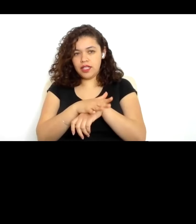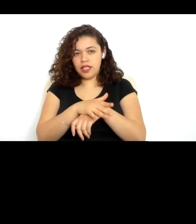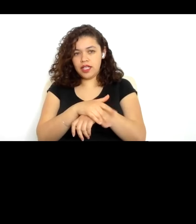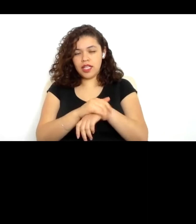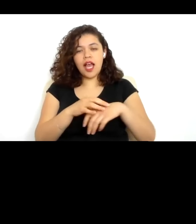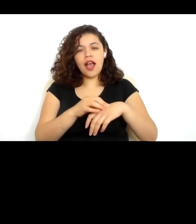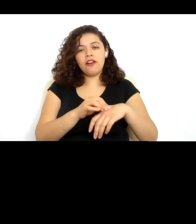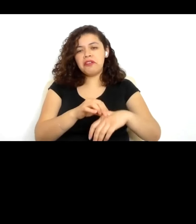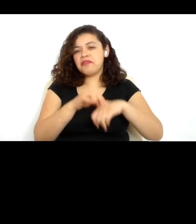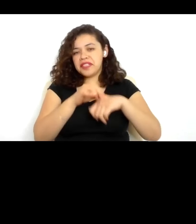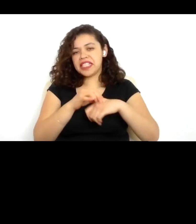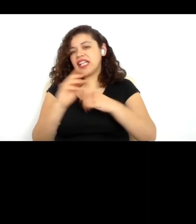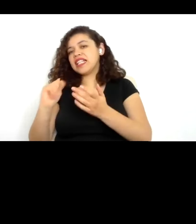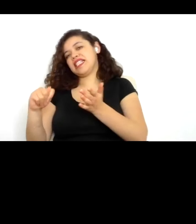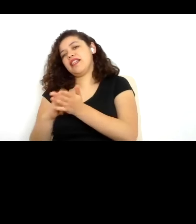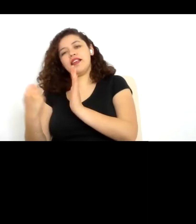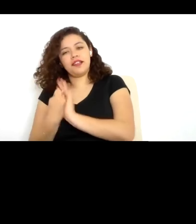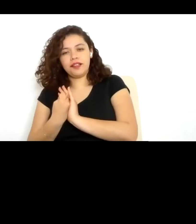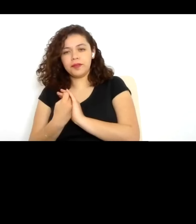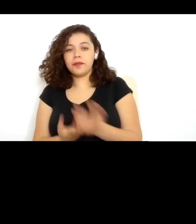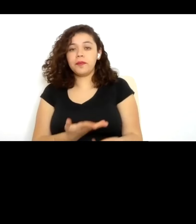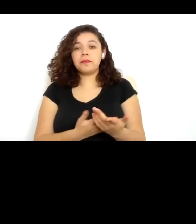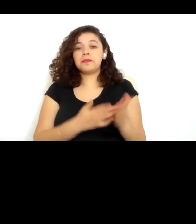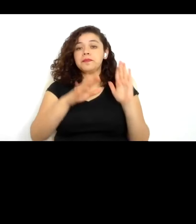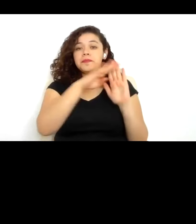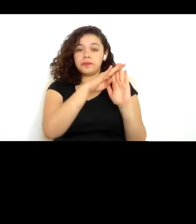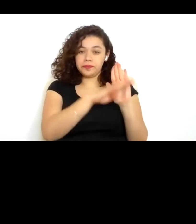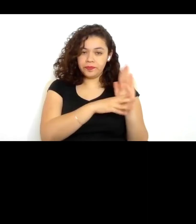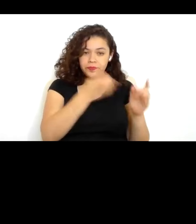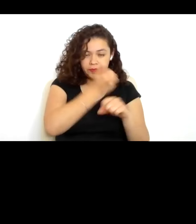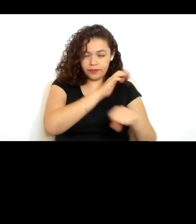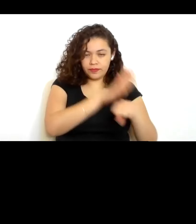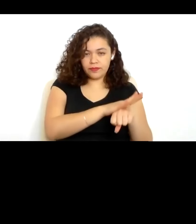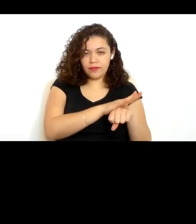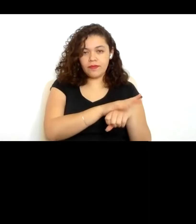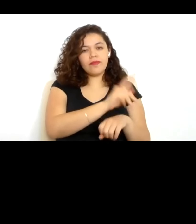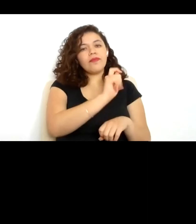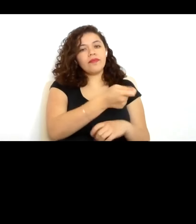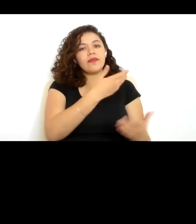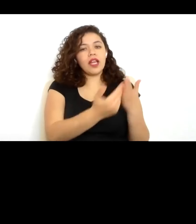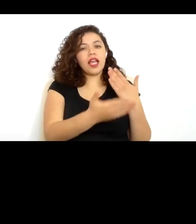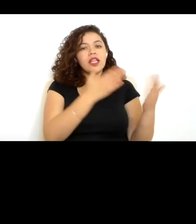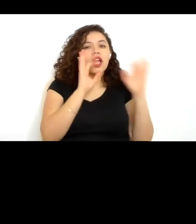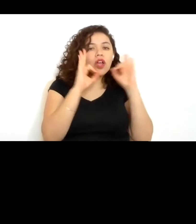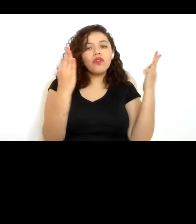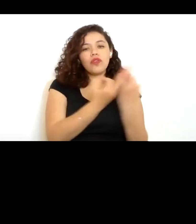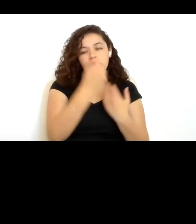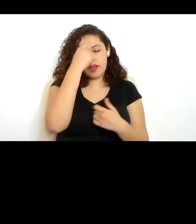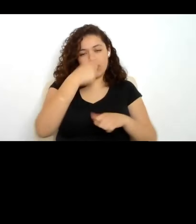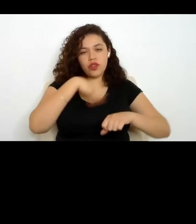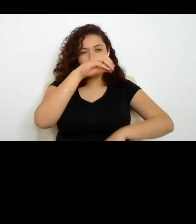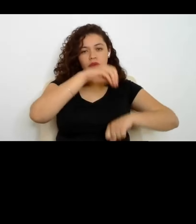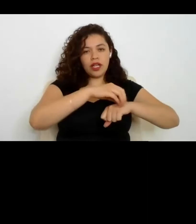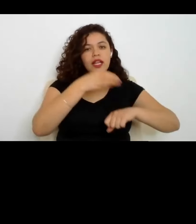técnicas. Las medidas administrativas son acciones y mecanismos para establecer la